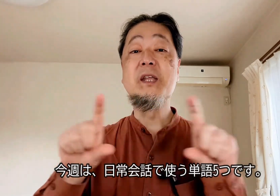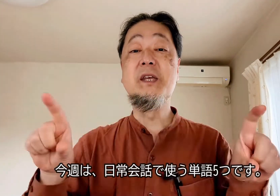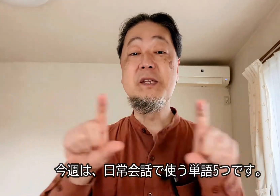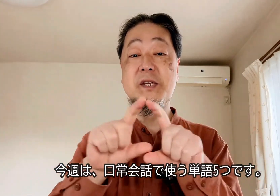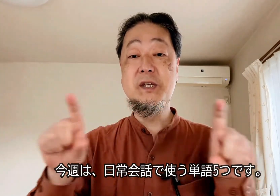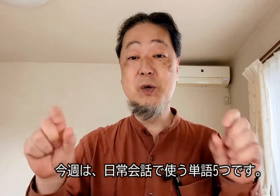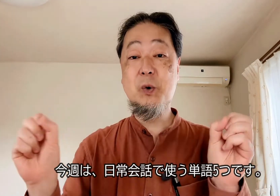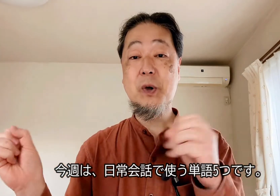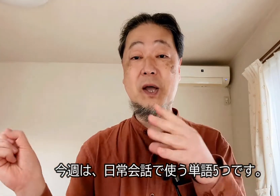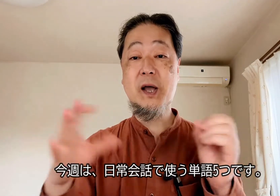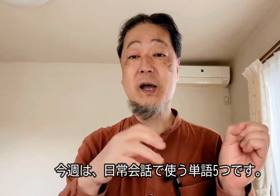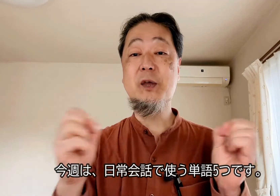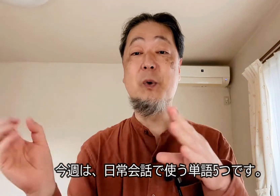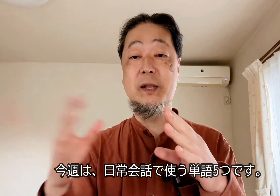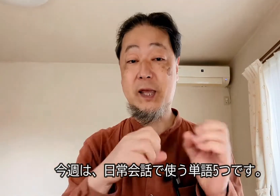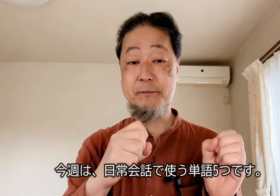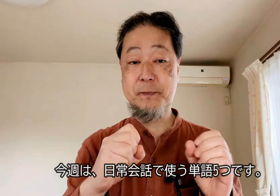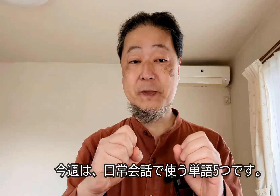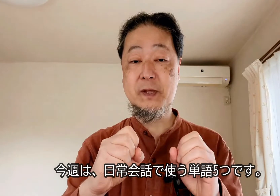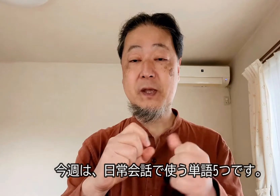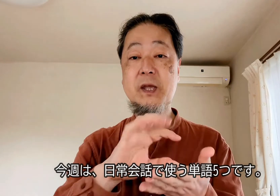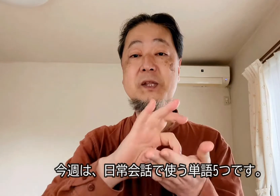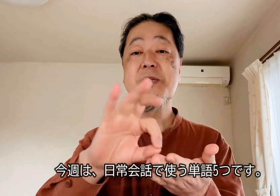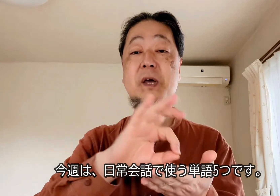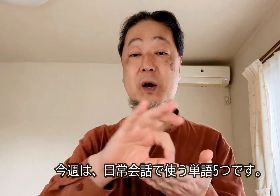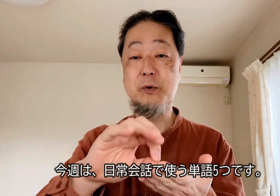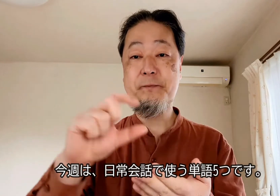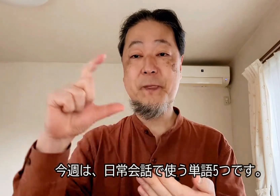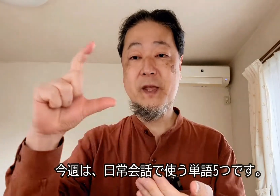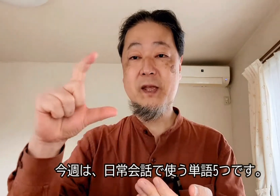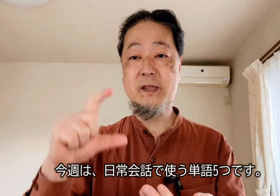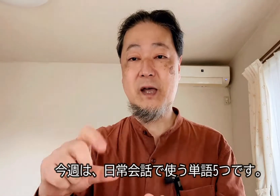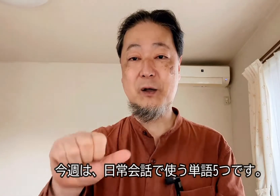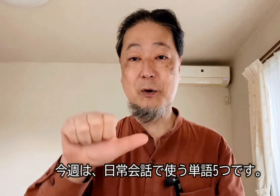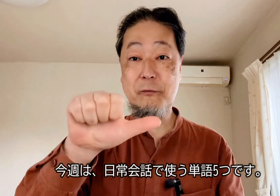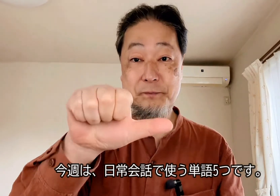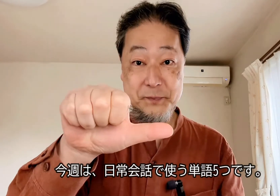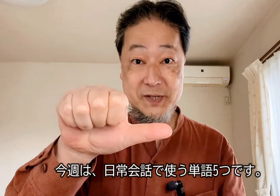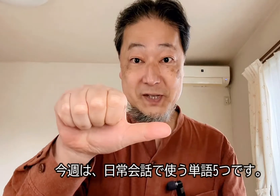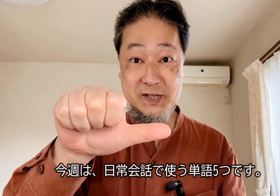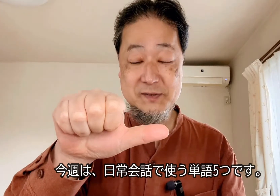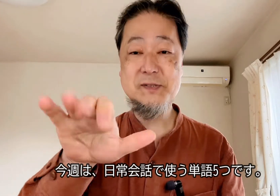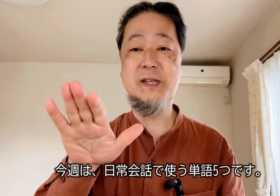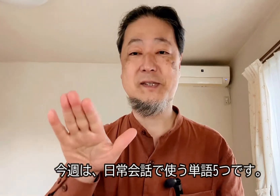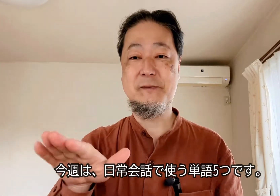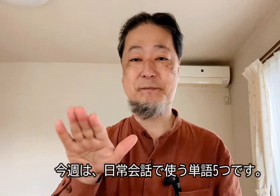日常会話で使う単語5つです。